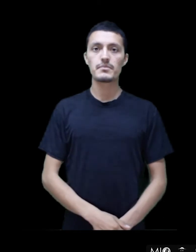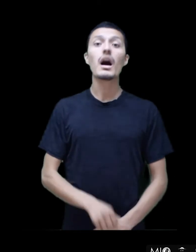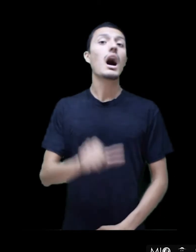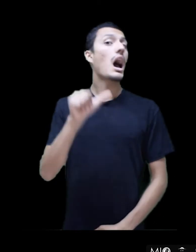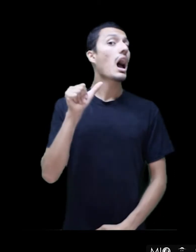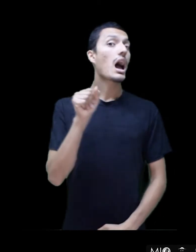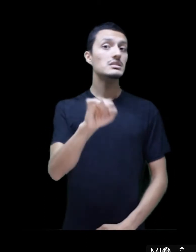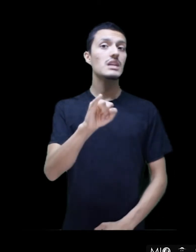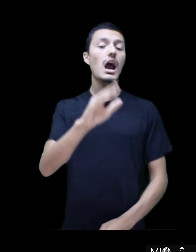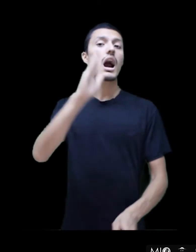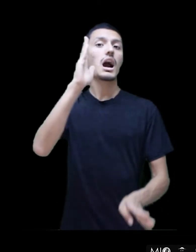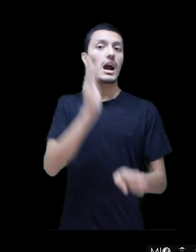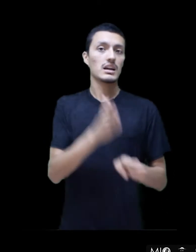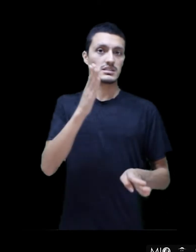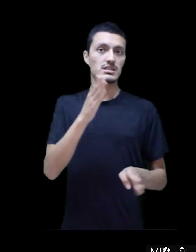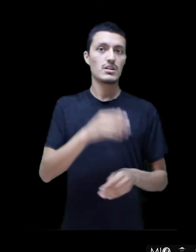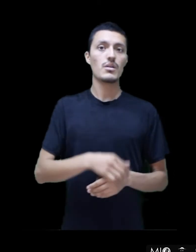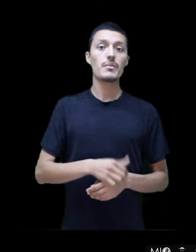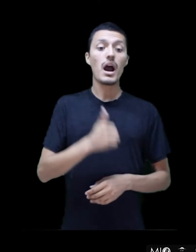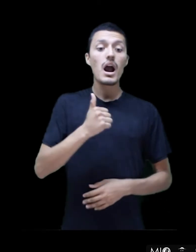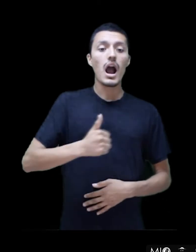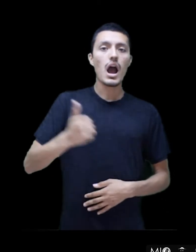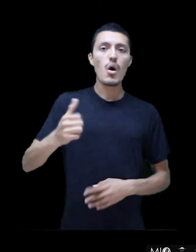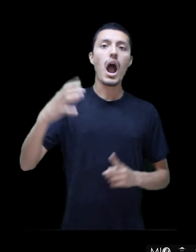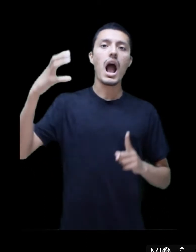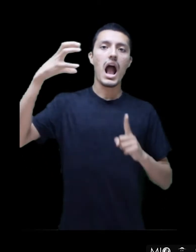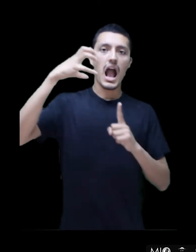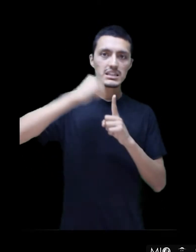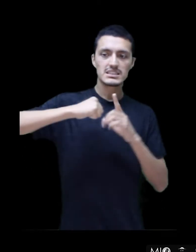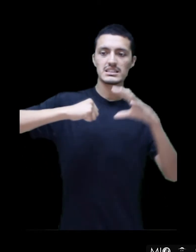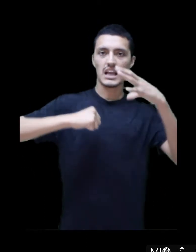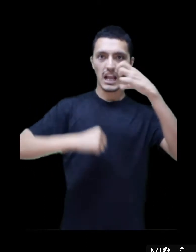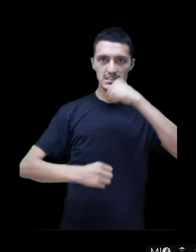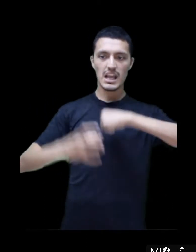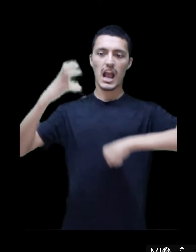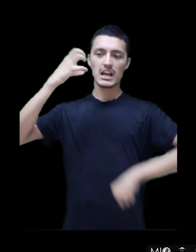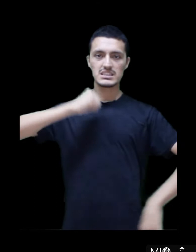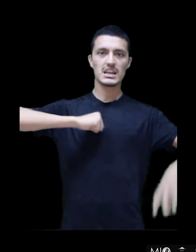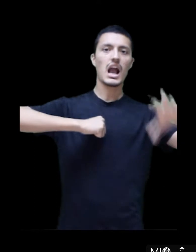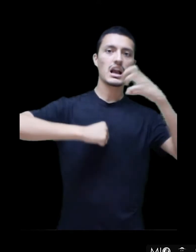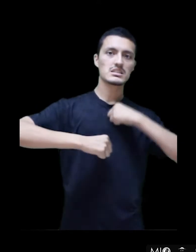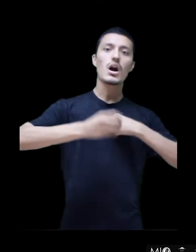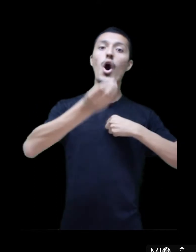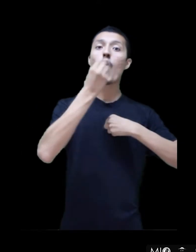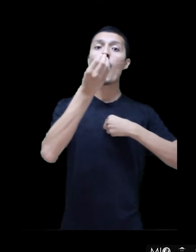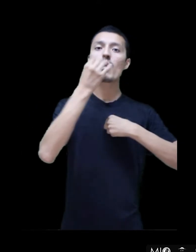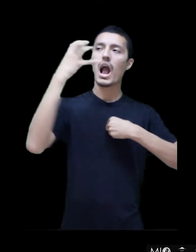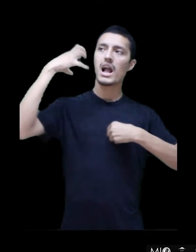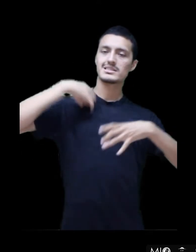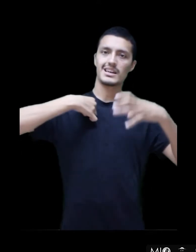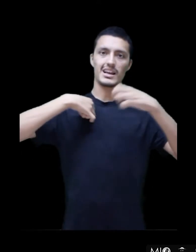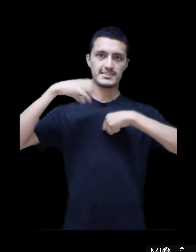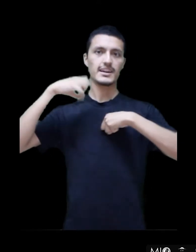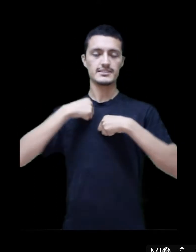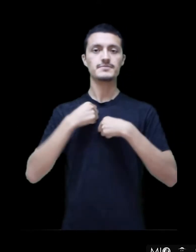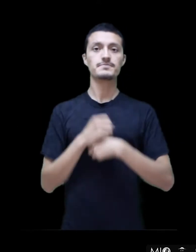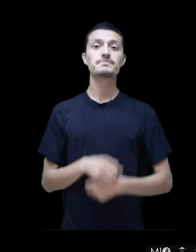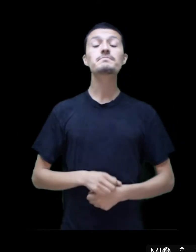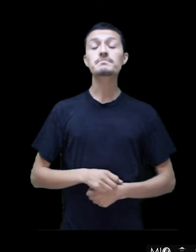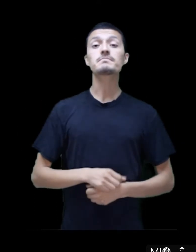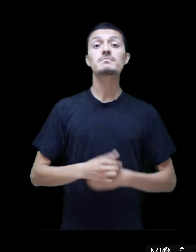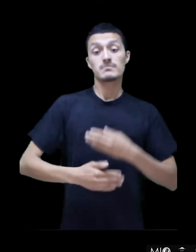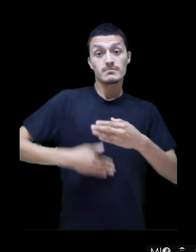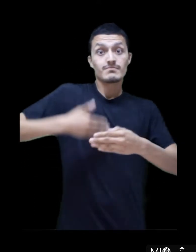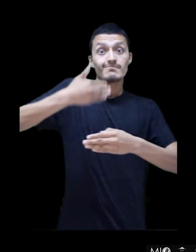Así fue impuesto el castigo de ser comidos todos los animales de la superficie de la tierra.